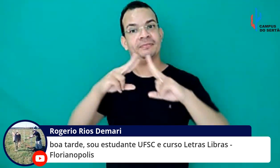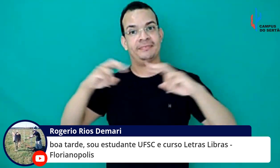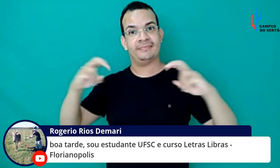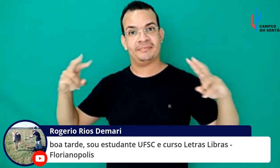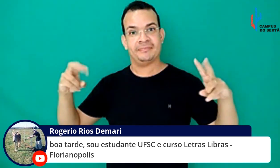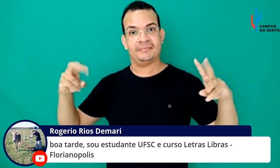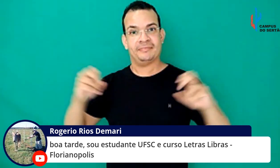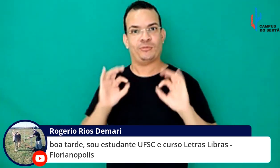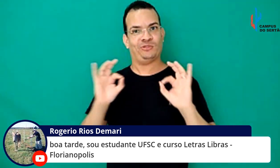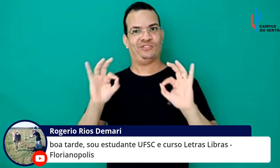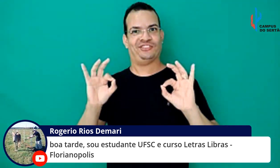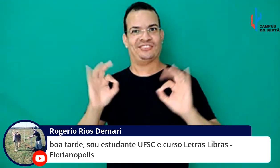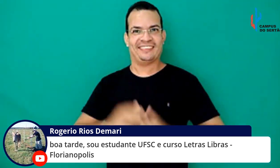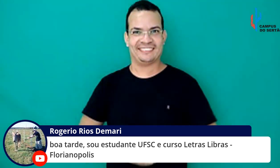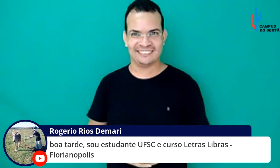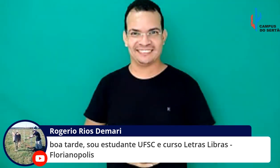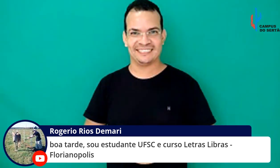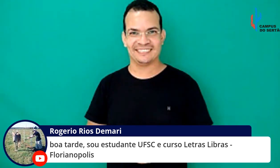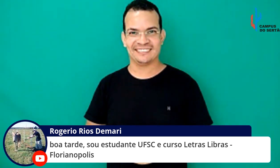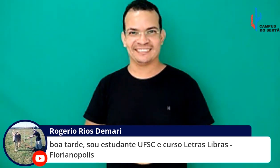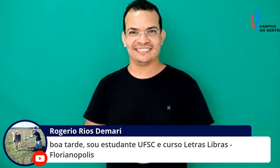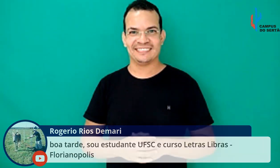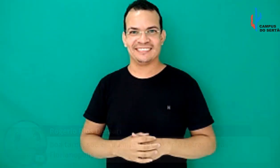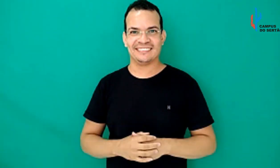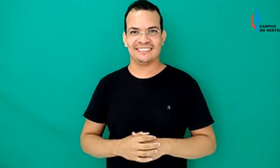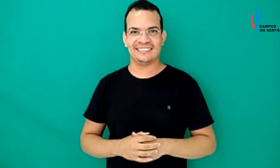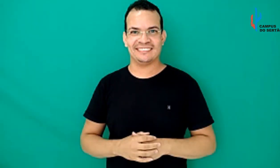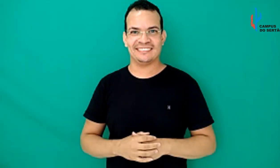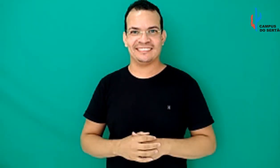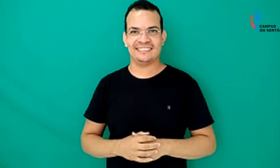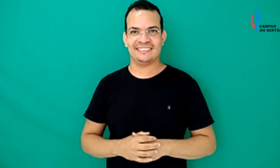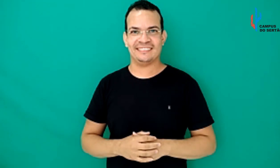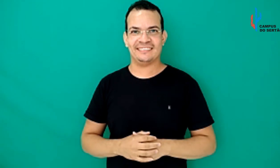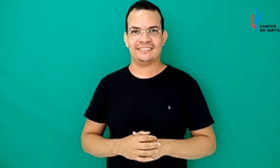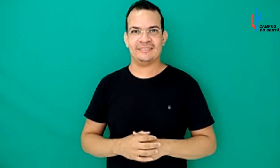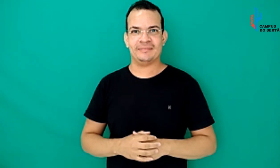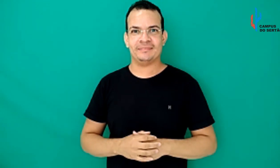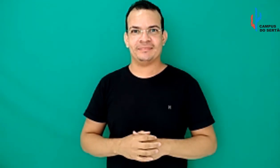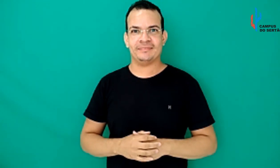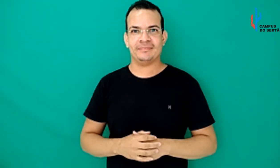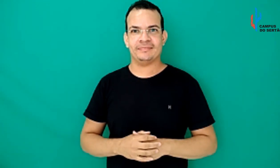curso de Letras Libras, Florianópolis. Maravilha, seja bem-vindo.